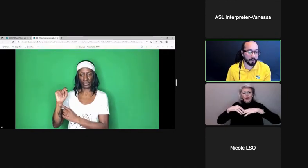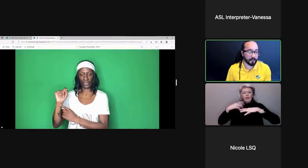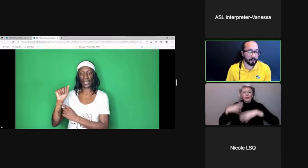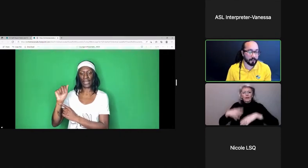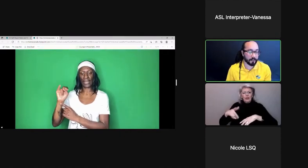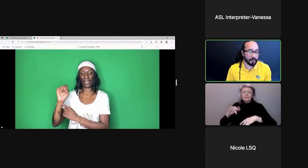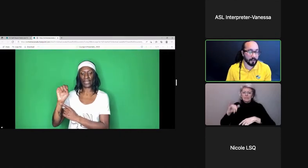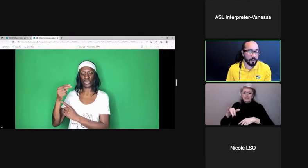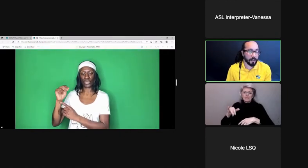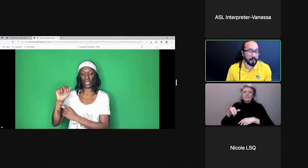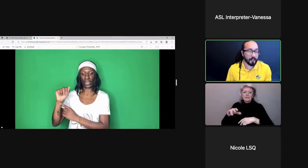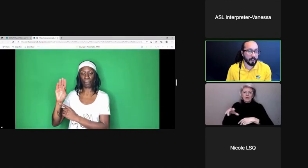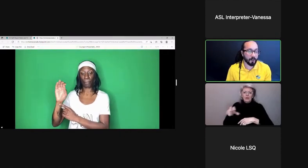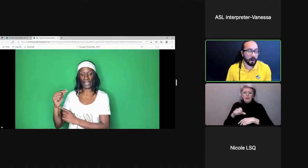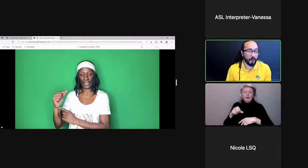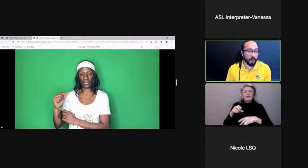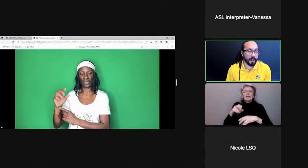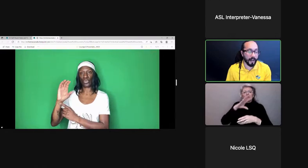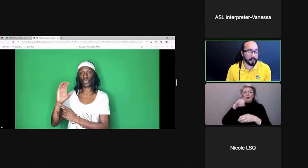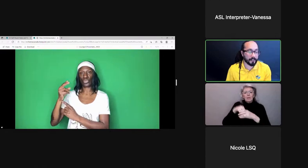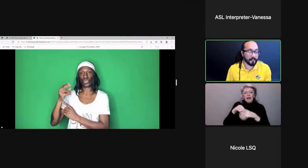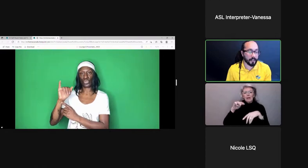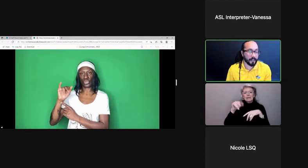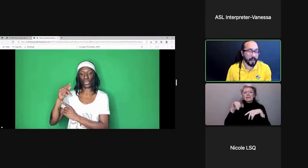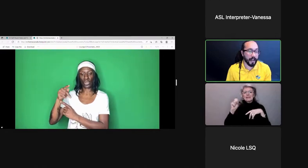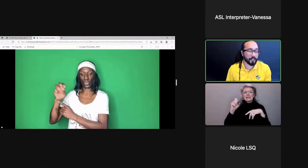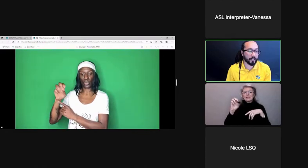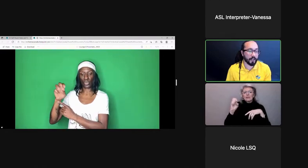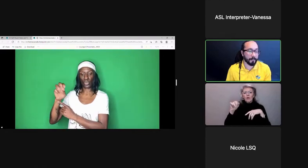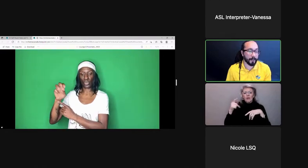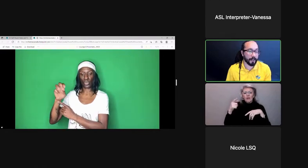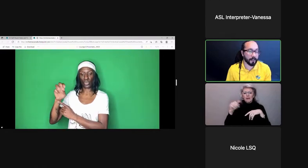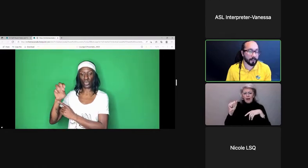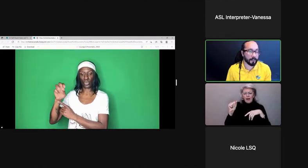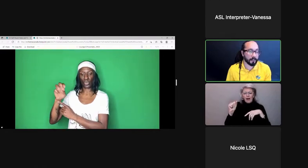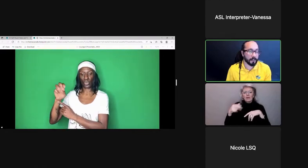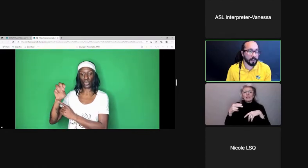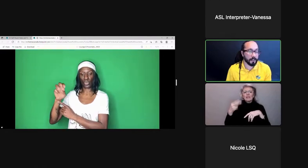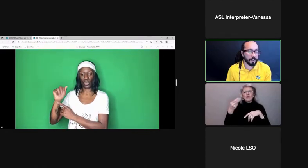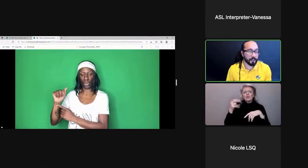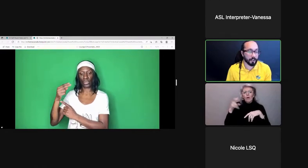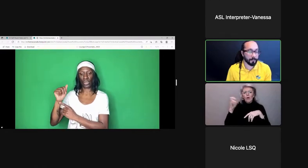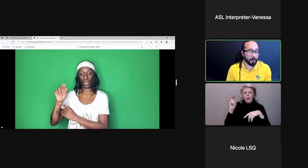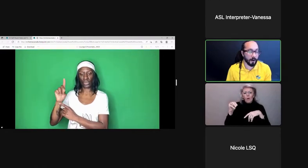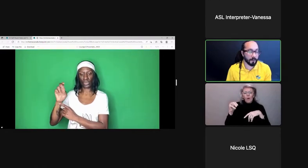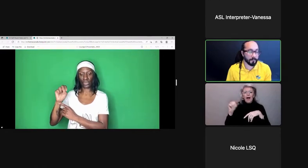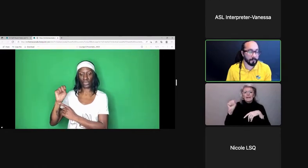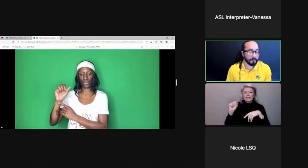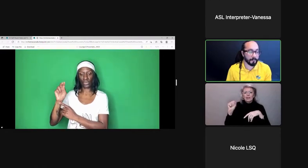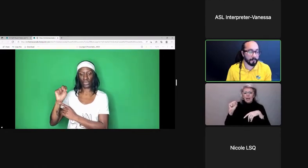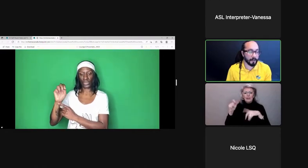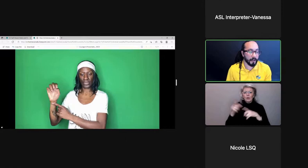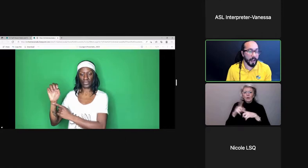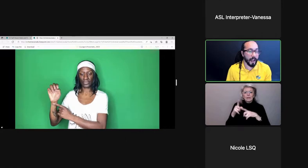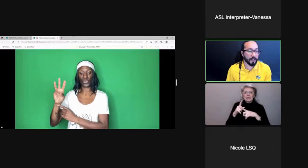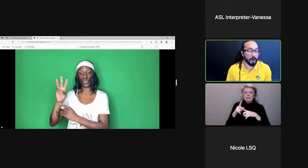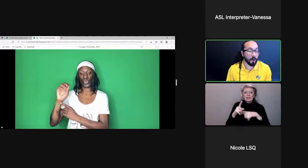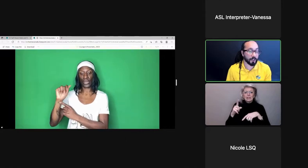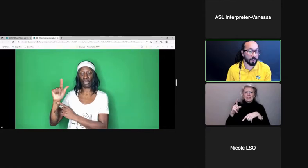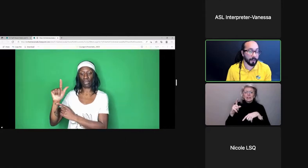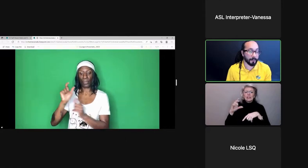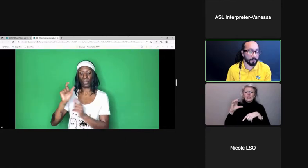comprend les Mississaugas de la rivière Crédit, les Huron-Wendat, les Anishinabés, les Chipéwa,